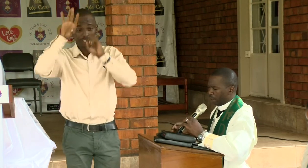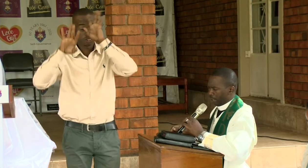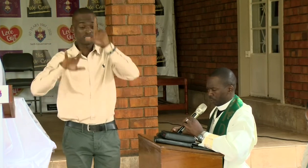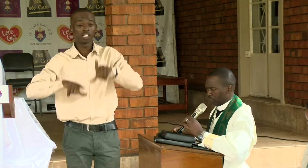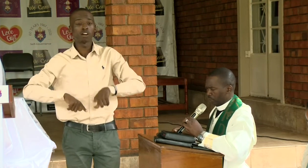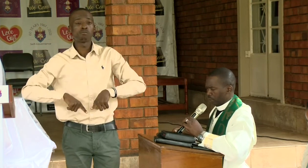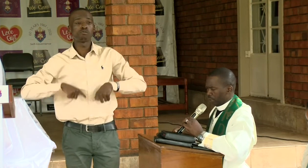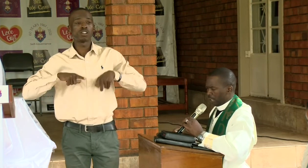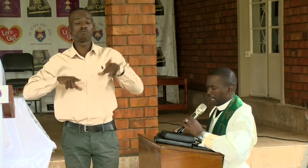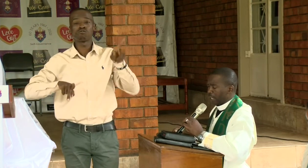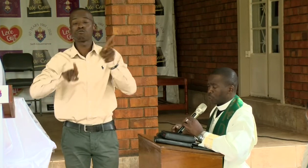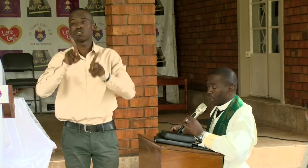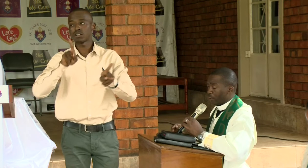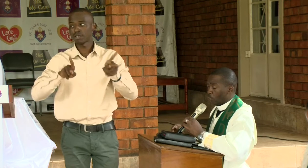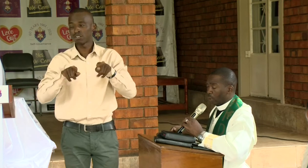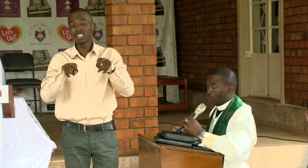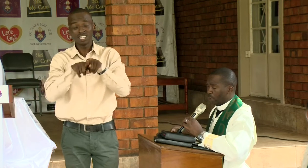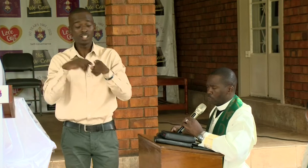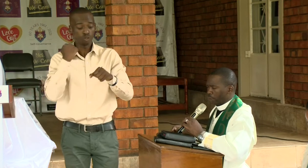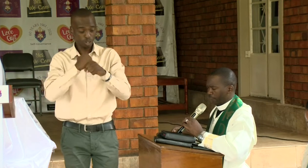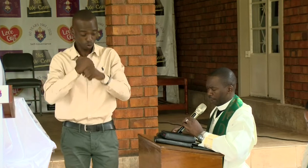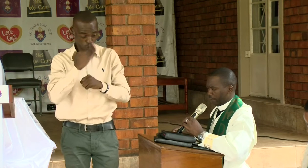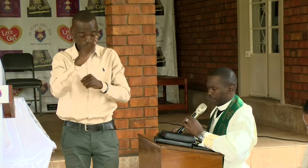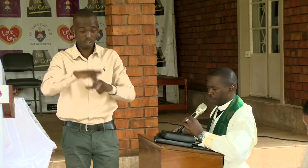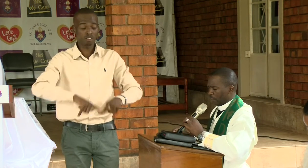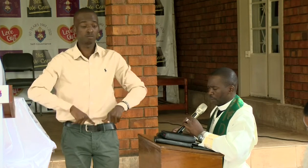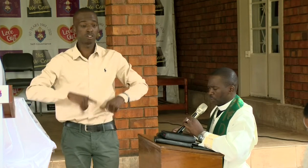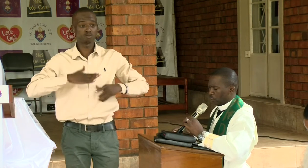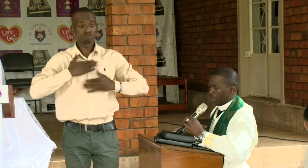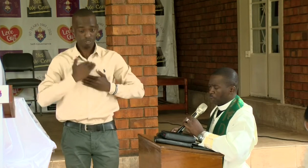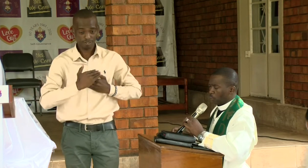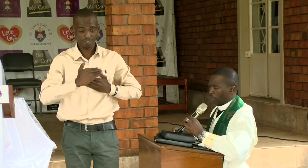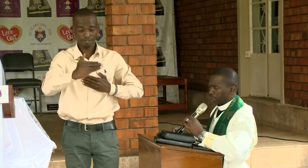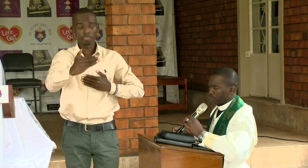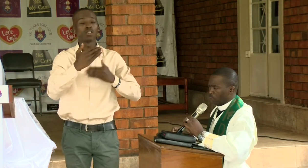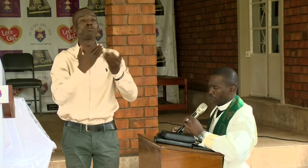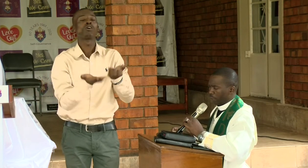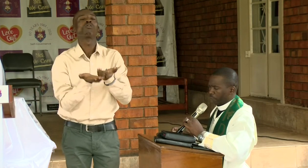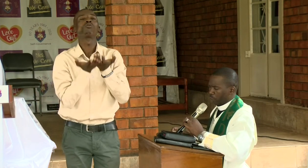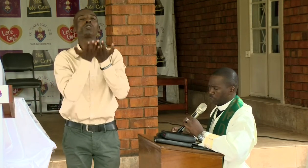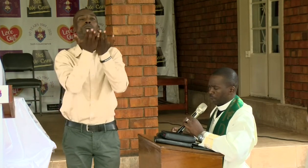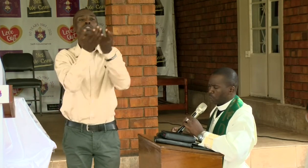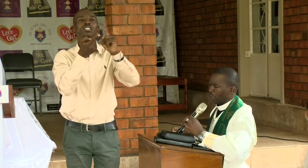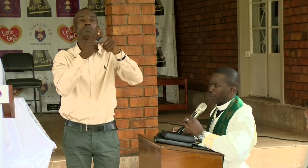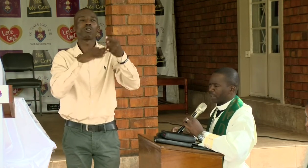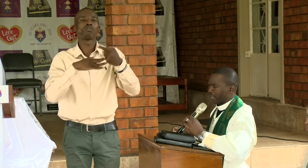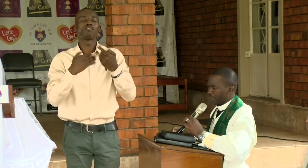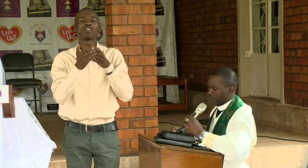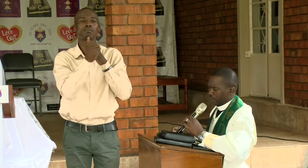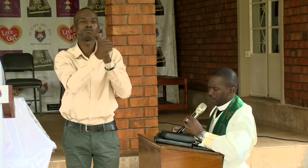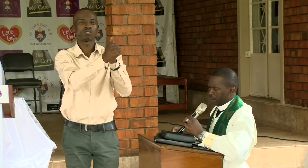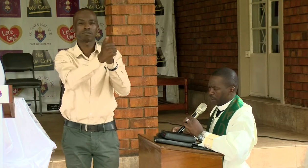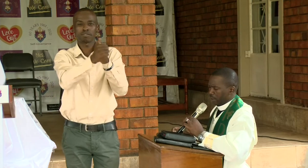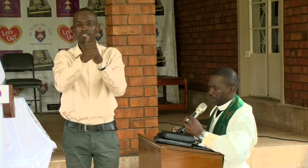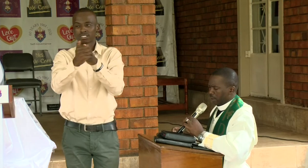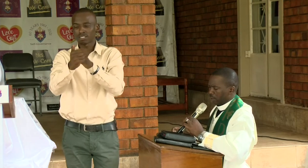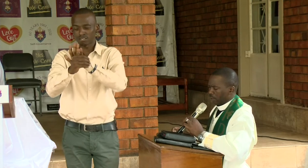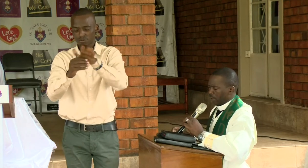bw'abaana b'abantu era ky'ogenda okukola mu bulamu bwaffe twagala okuyimusa mukwano gwaffe omulungi abakulembeze